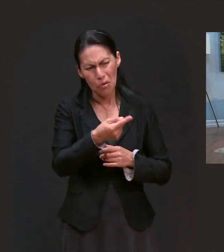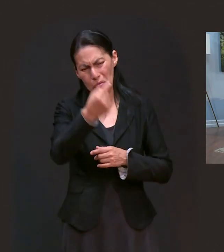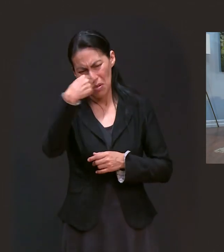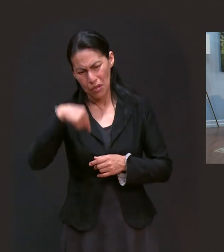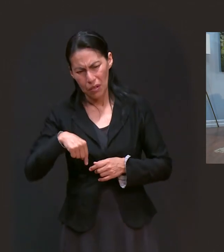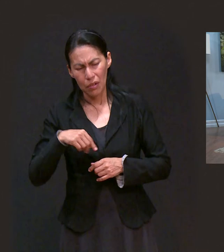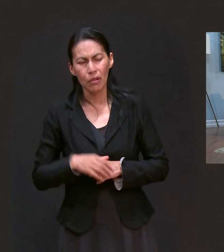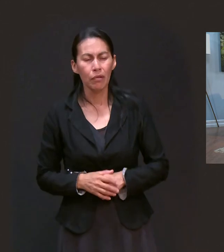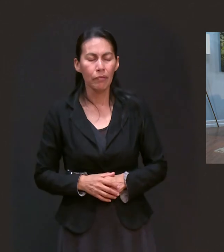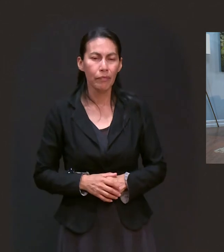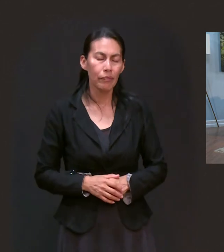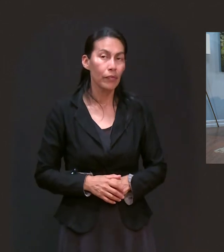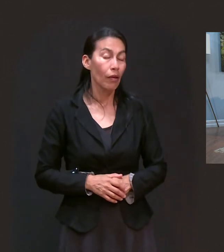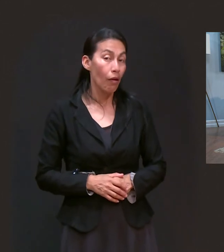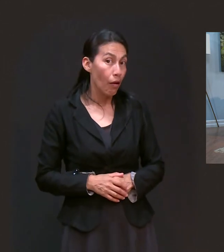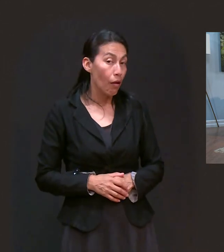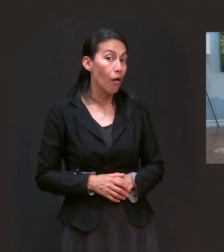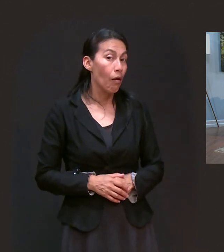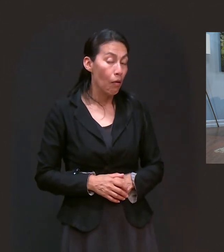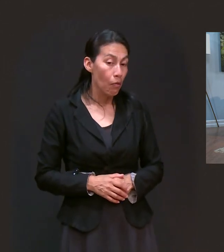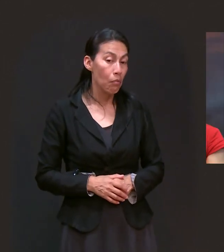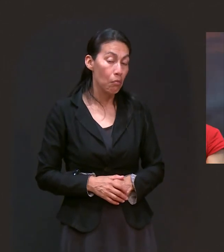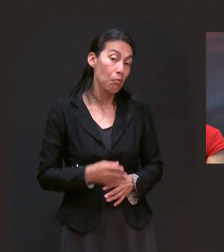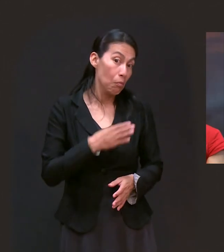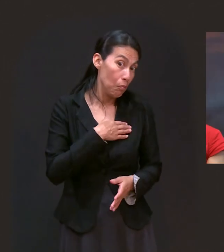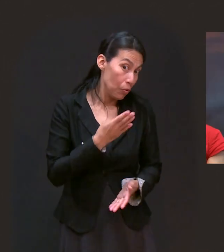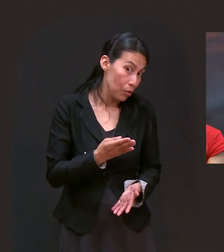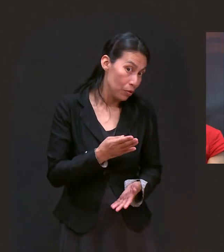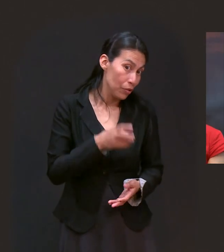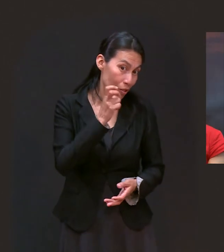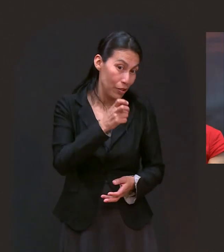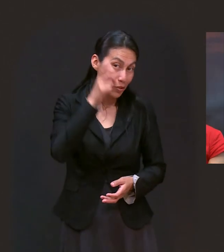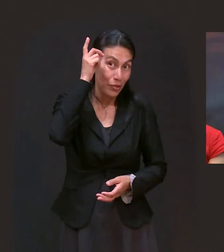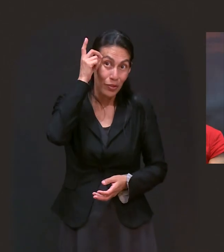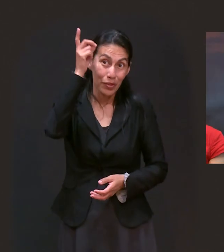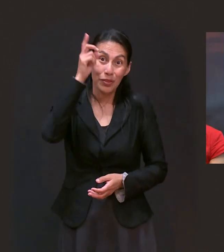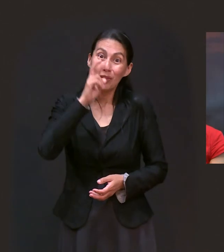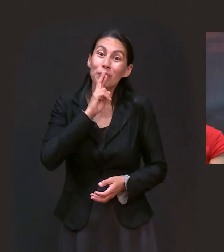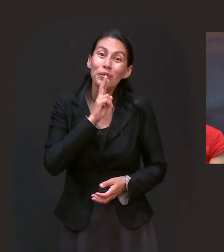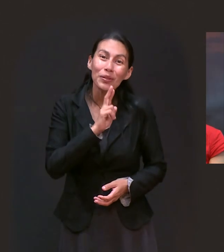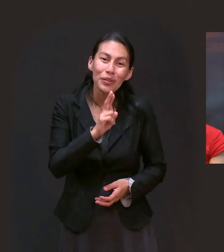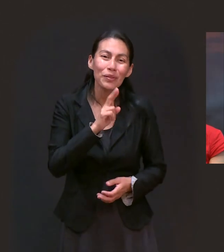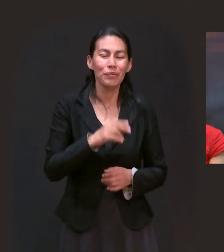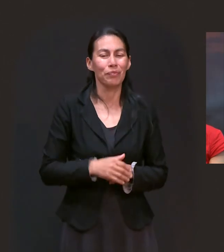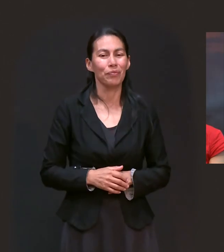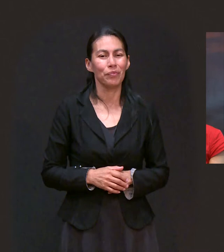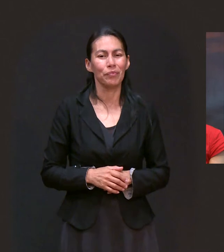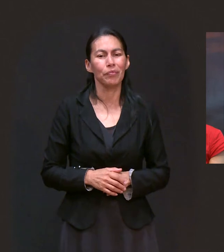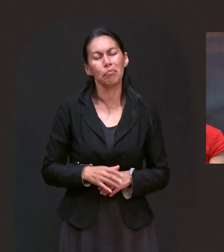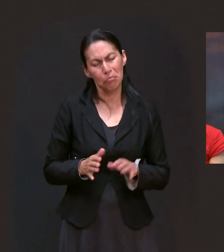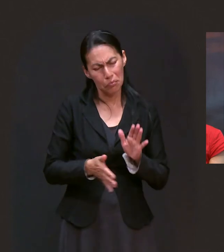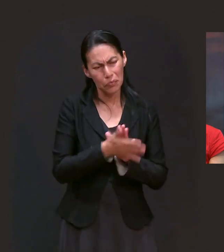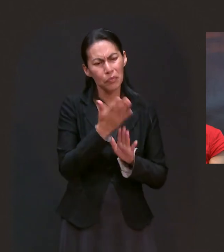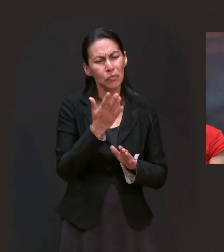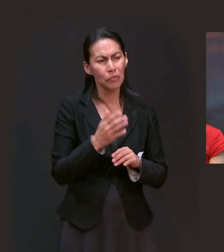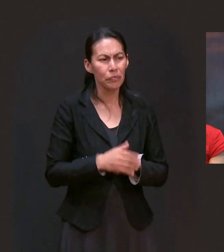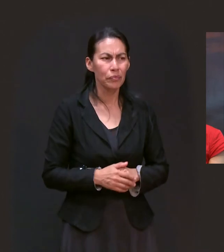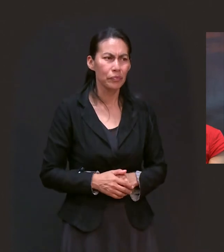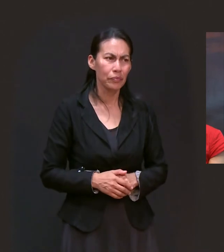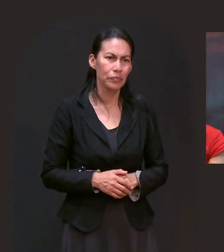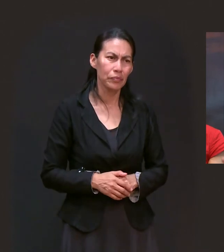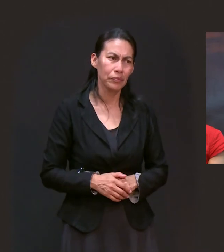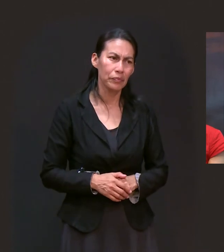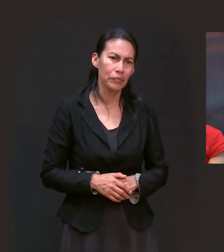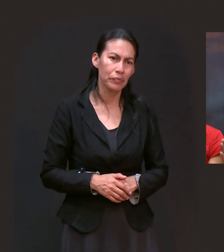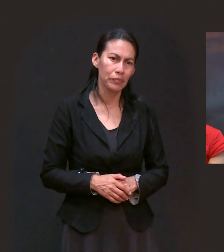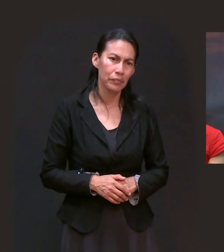está más barato total después te viene esto recién empieza me hiciera bueno y bueno pues la respuesta de dios éste